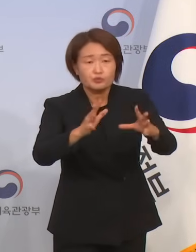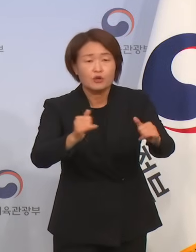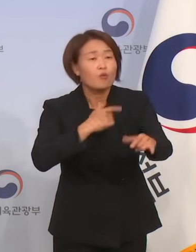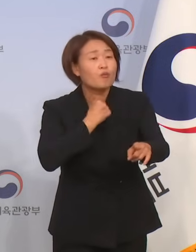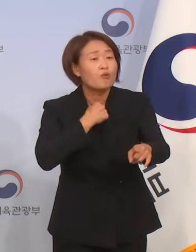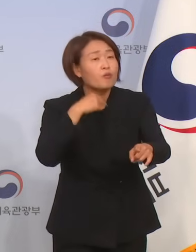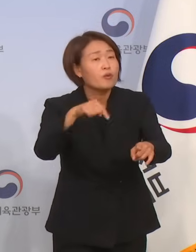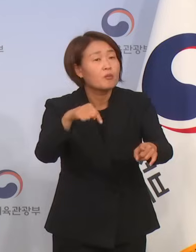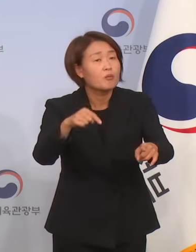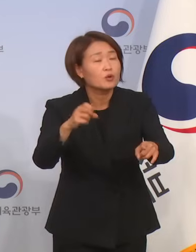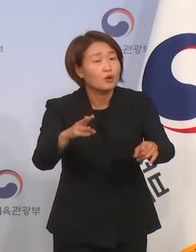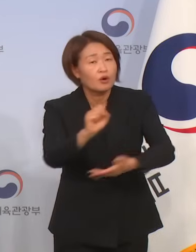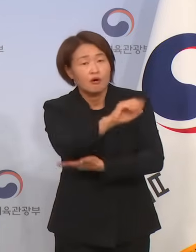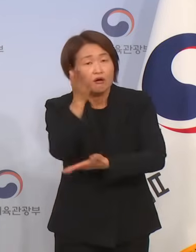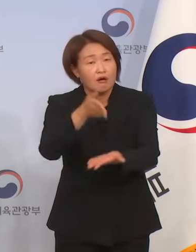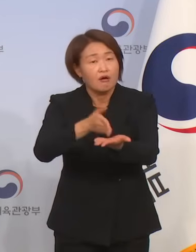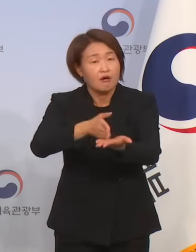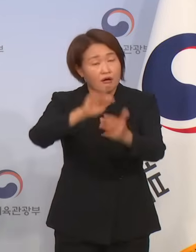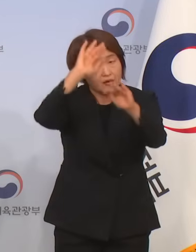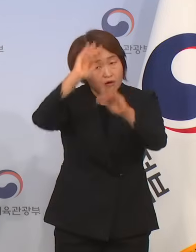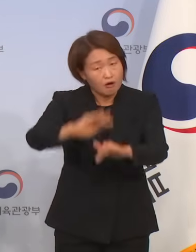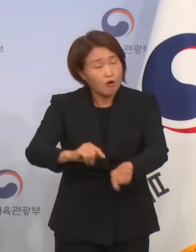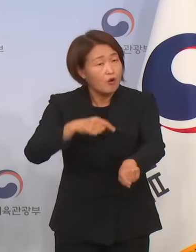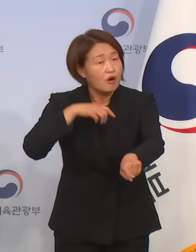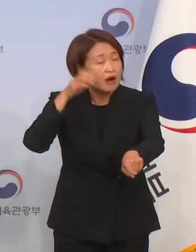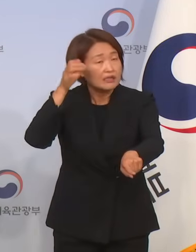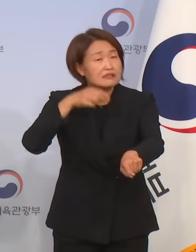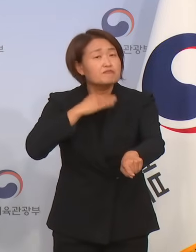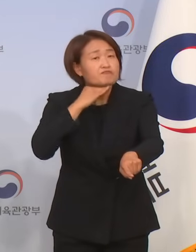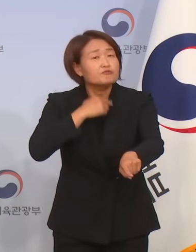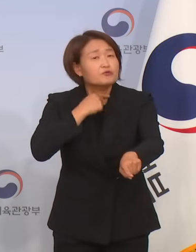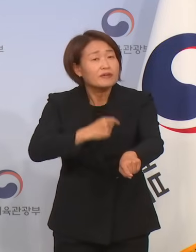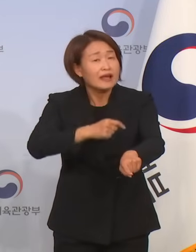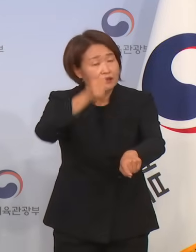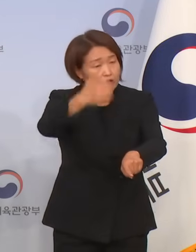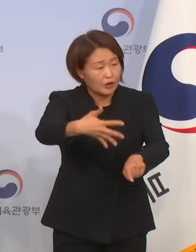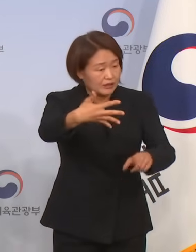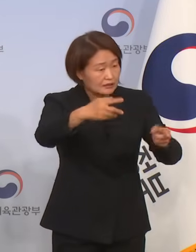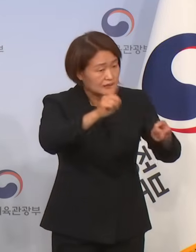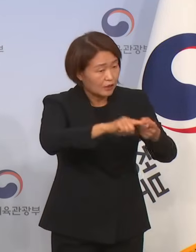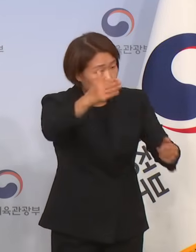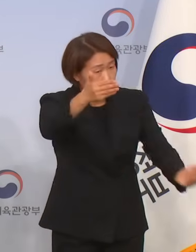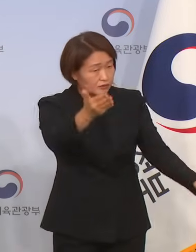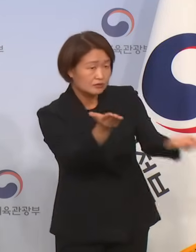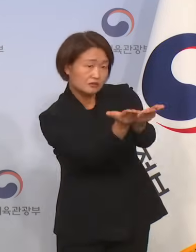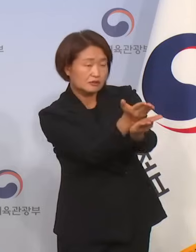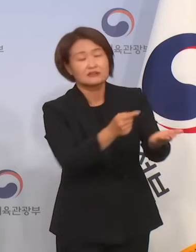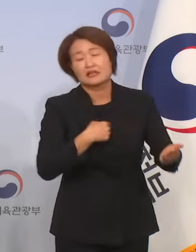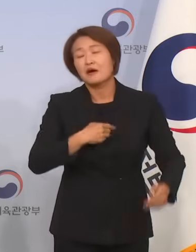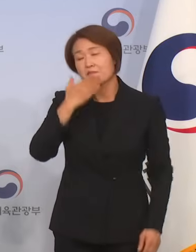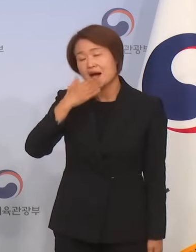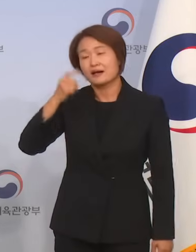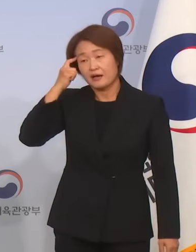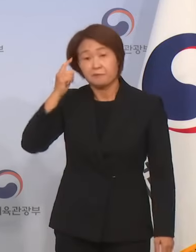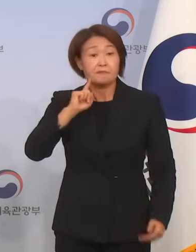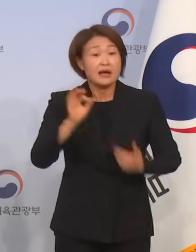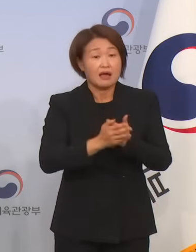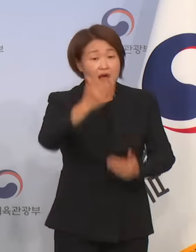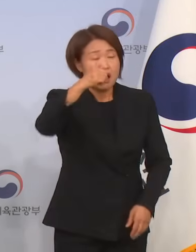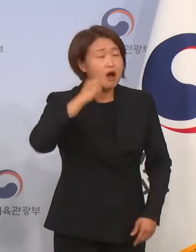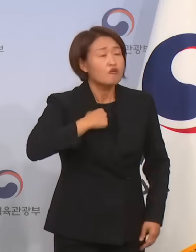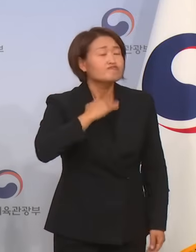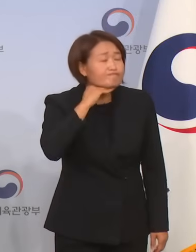눈높이와 여론에 맞춰서 바람직한 판단을 할 거라고 기대하고 있습니다. 하지만 그렇게 되지 않았을